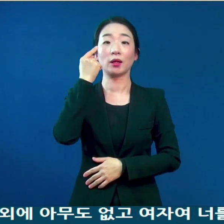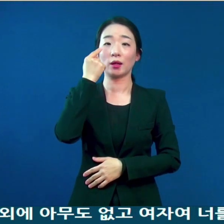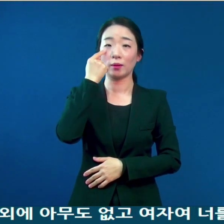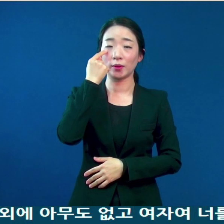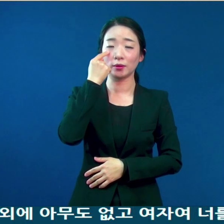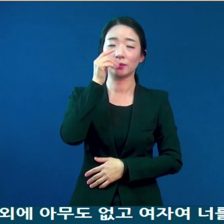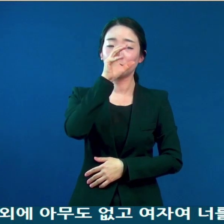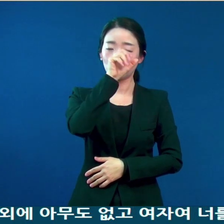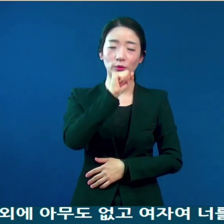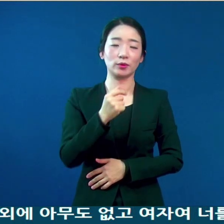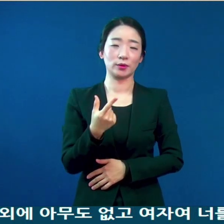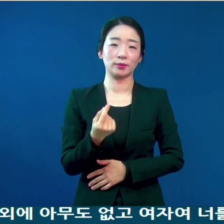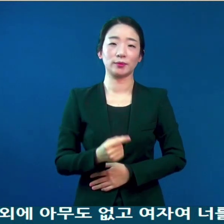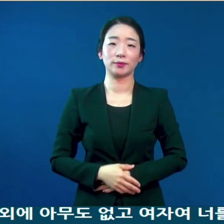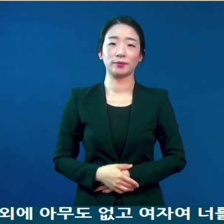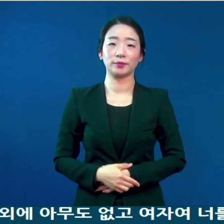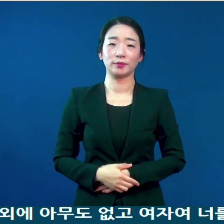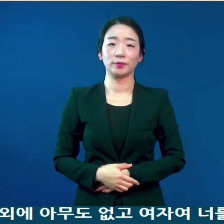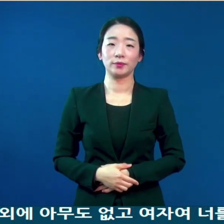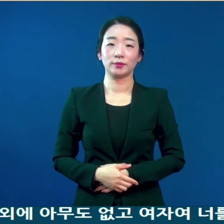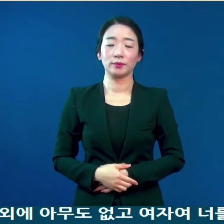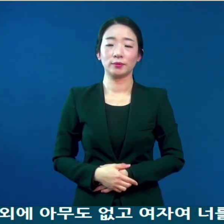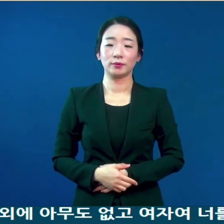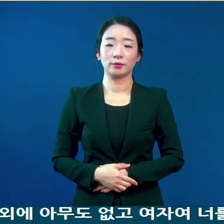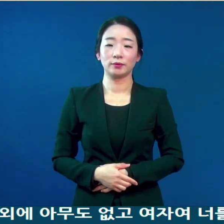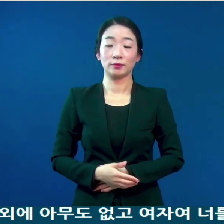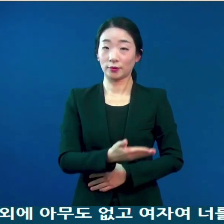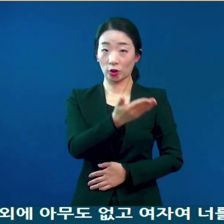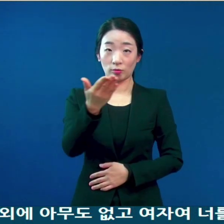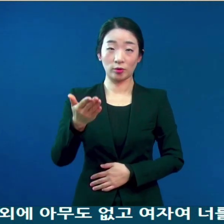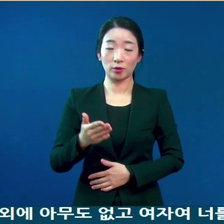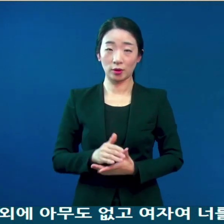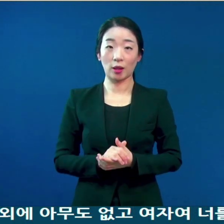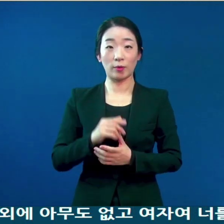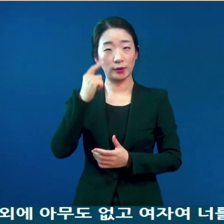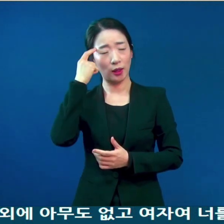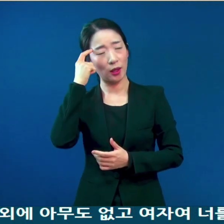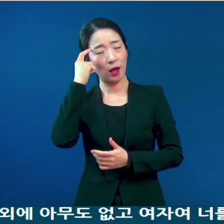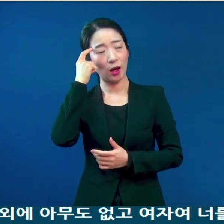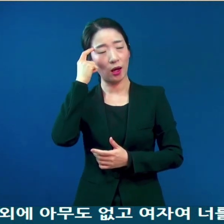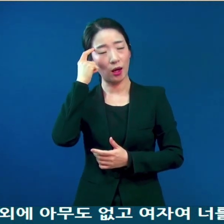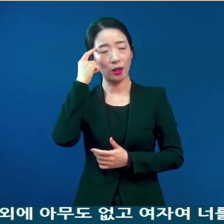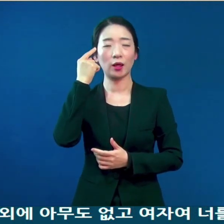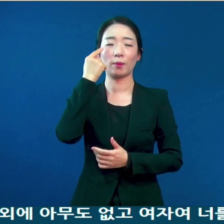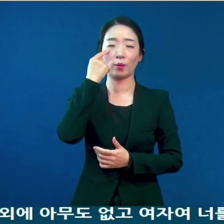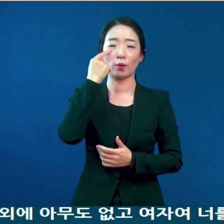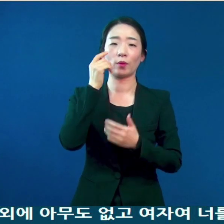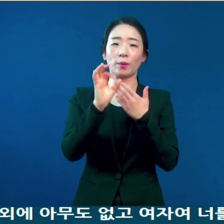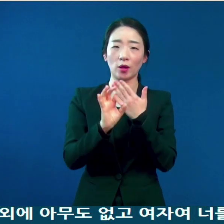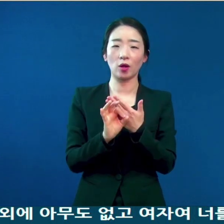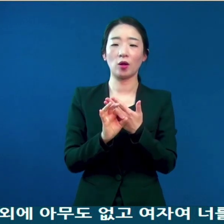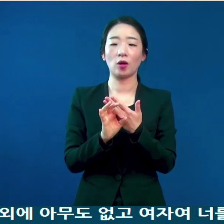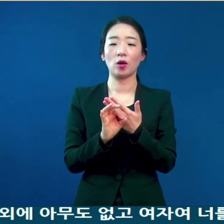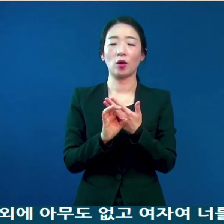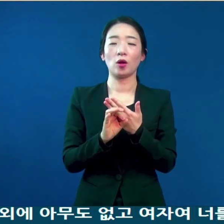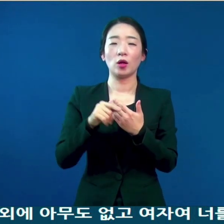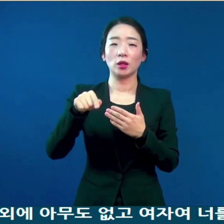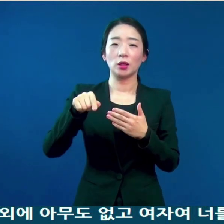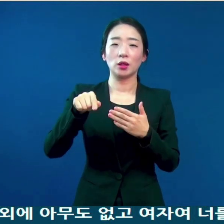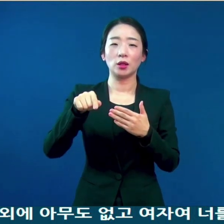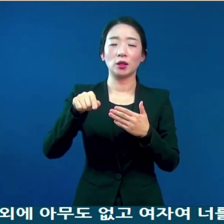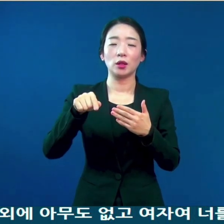한번 이렇게 기억해 봤으면 좋겠습니다. 제가 이렇게 권해 드리는 이유는요, 원문으로 보면 이 부분이 동영상처럼 기록이 돼